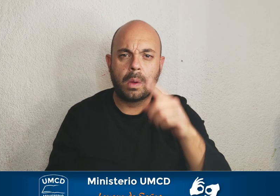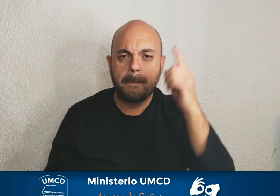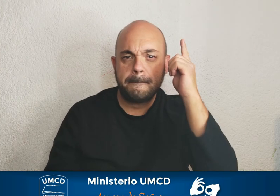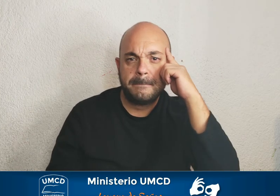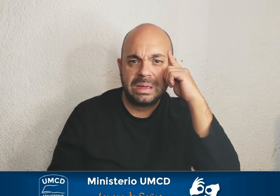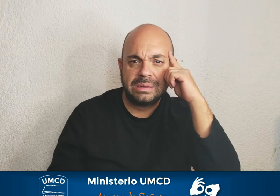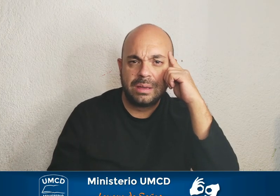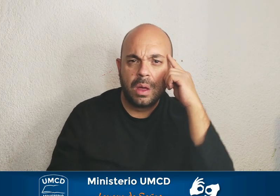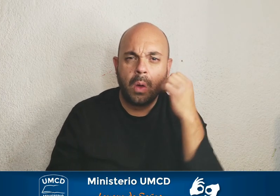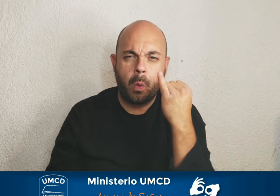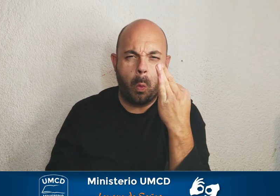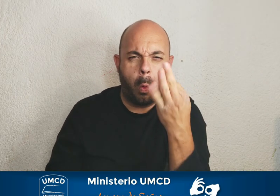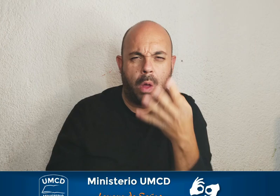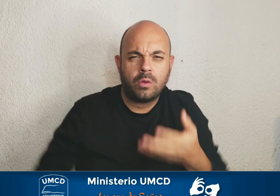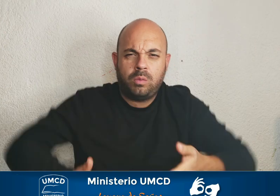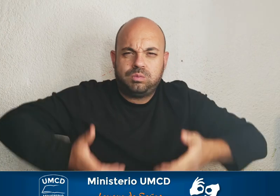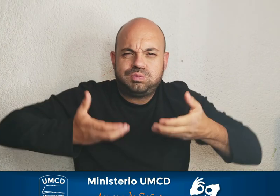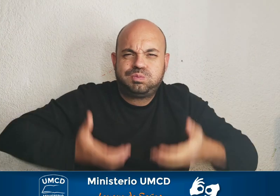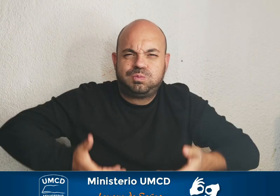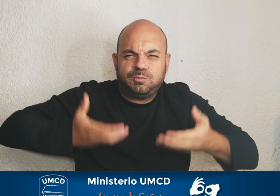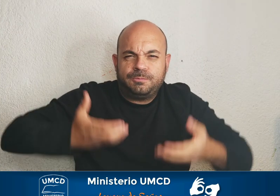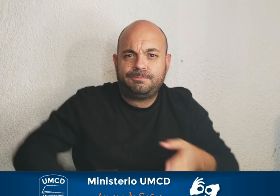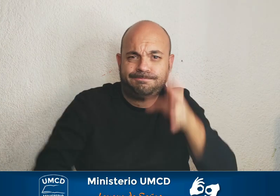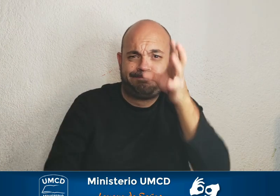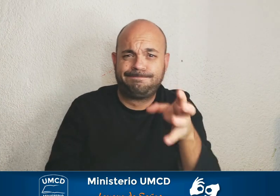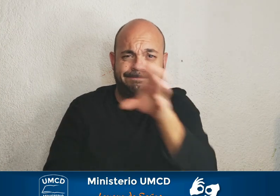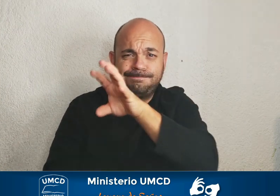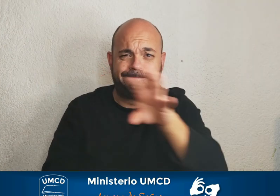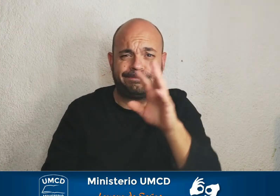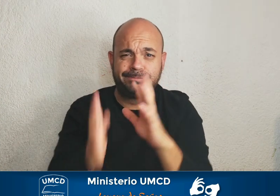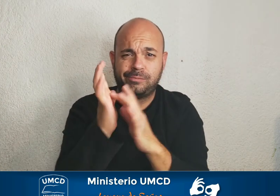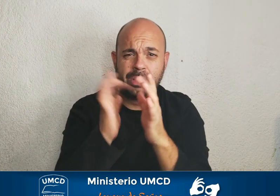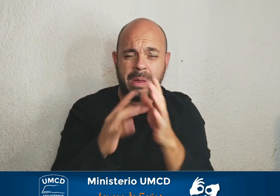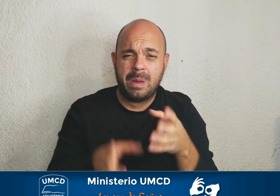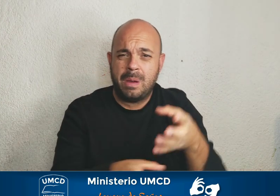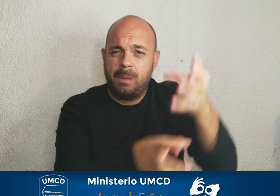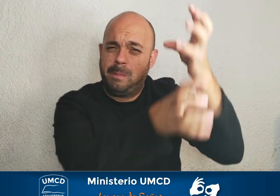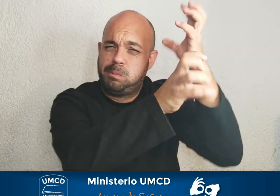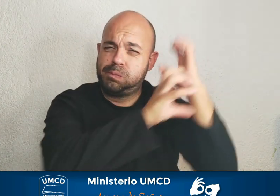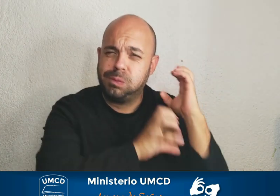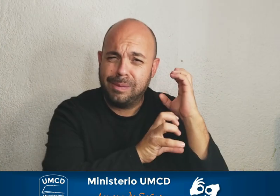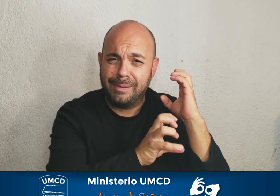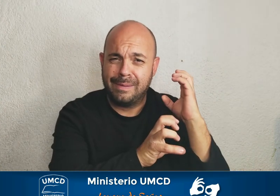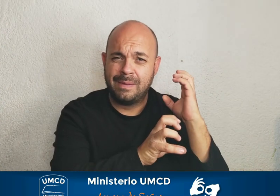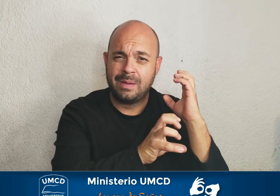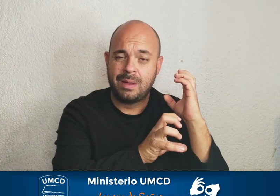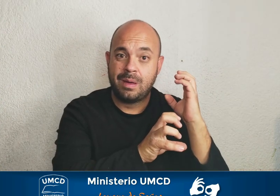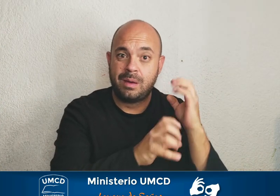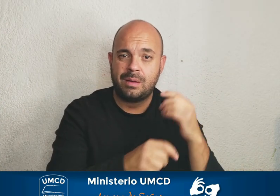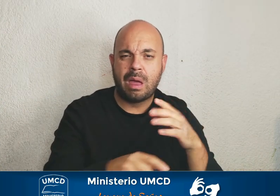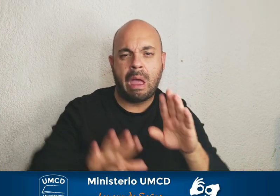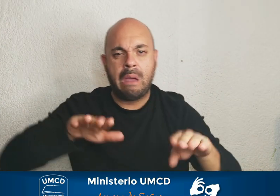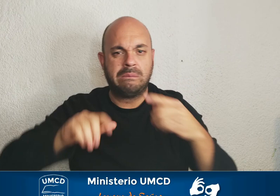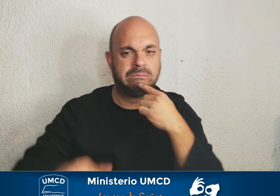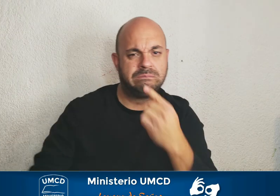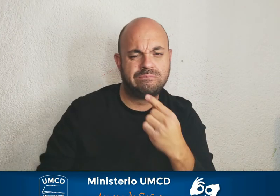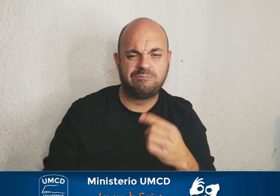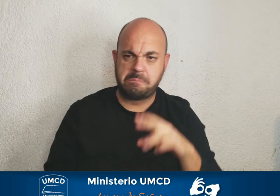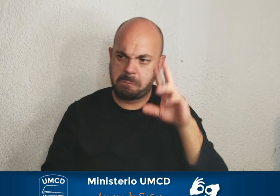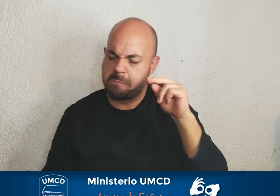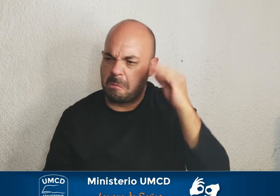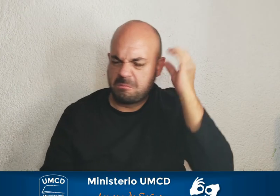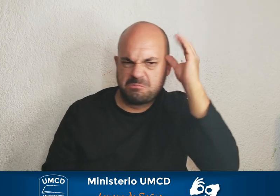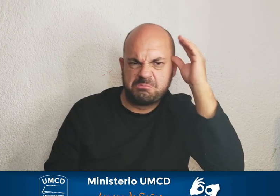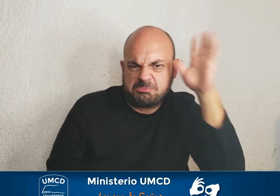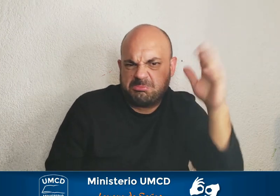¿Alguna vez se han puesto a imaginar cuánto pudo haber pesado la cruz que llevó el Señor Jesucristo? La verdad es que es una pregunta que muy